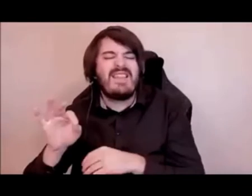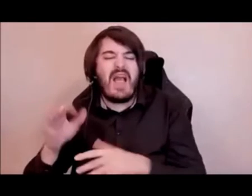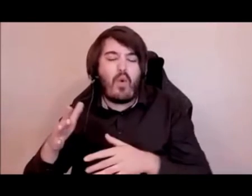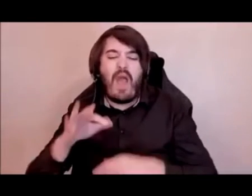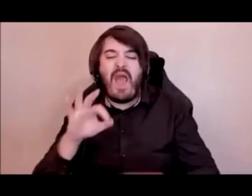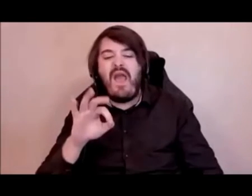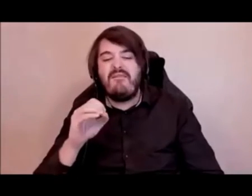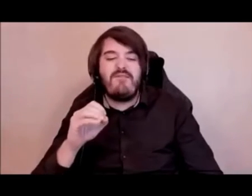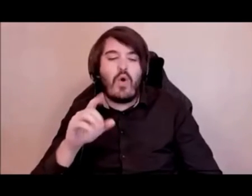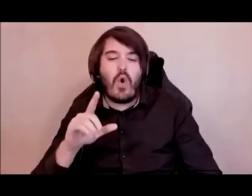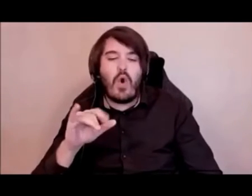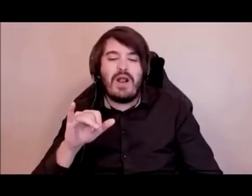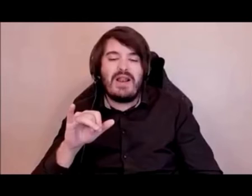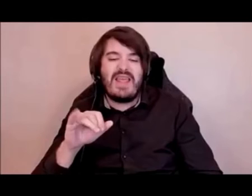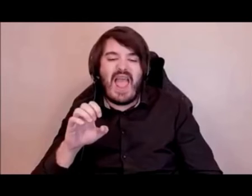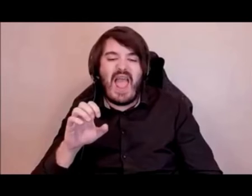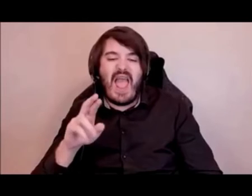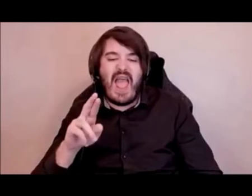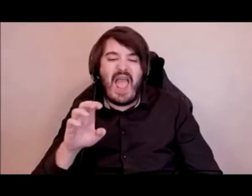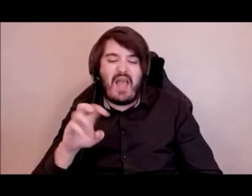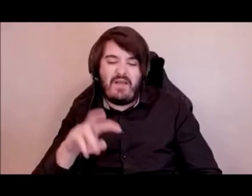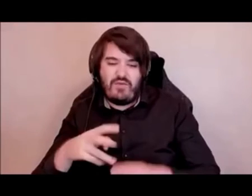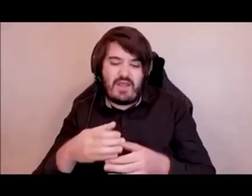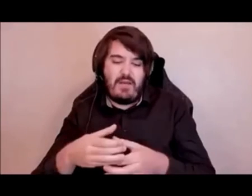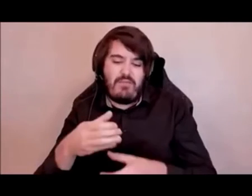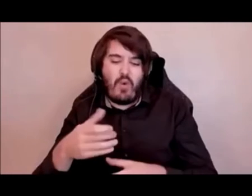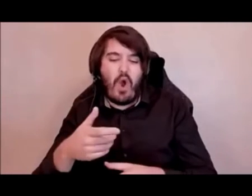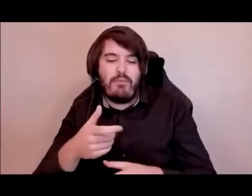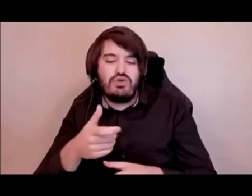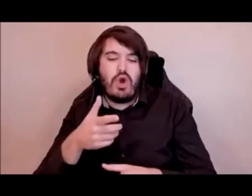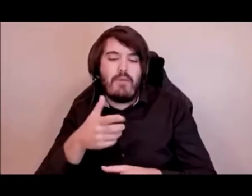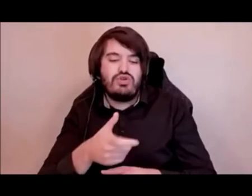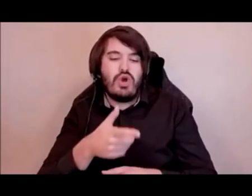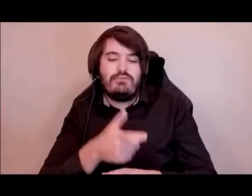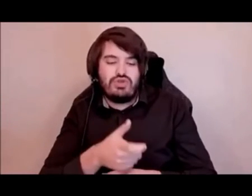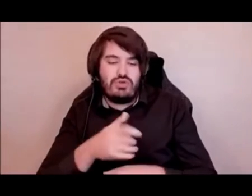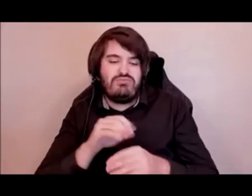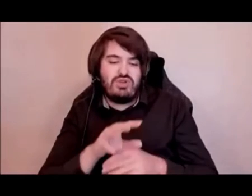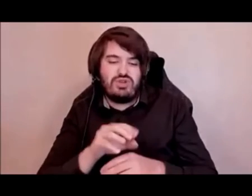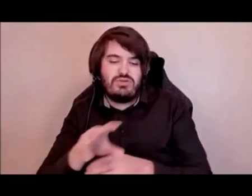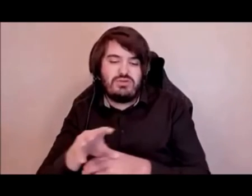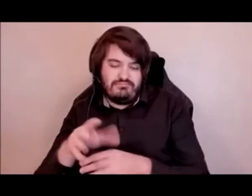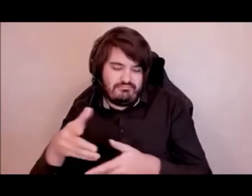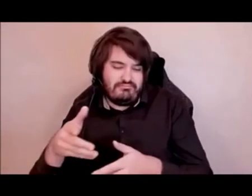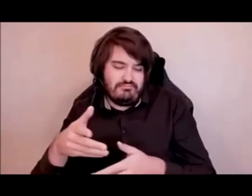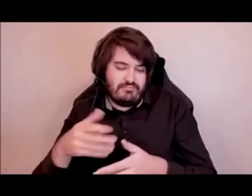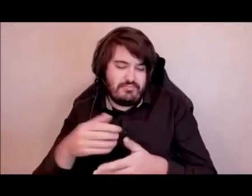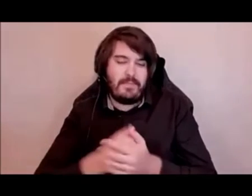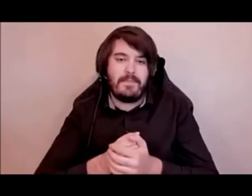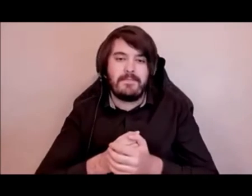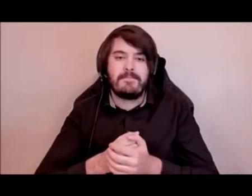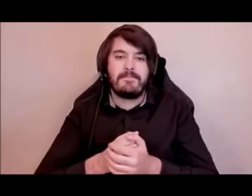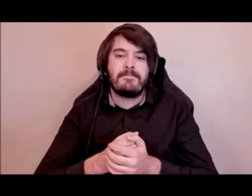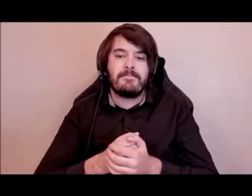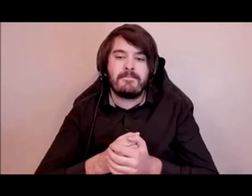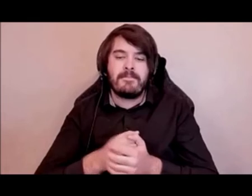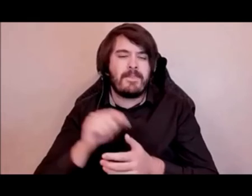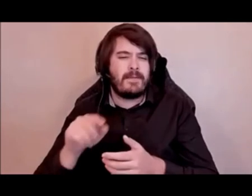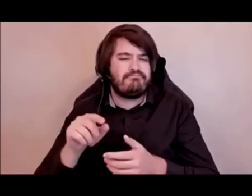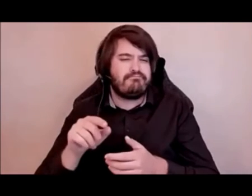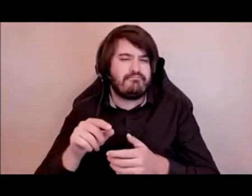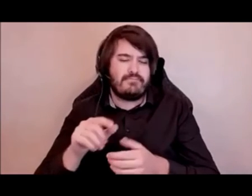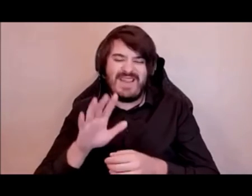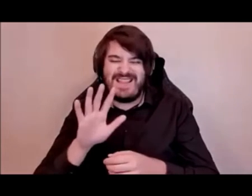foliaire. Donc, on asperge avec une bouteille en vaporisateur. C'est